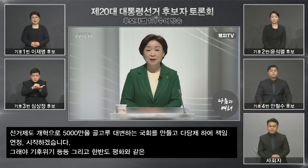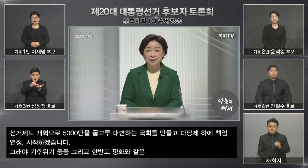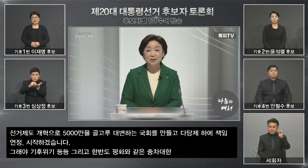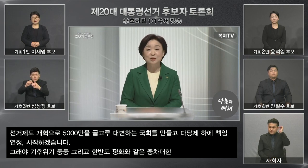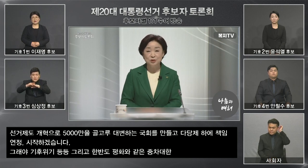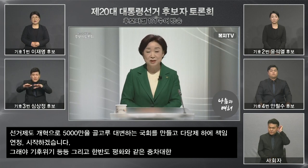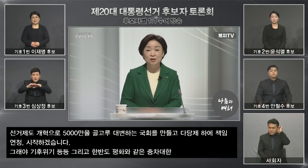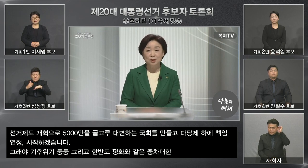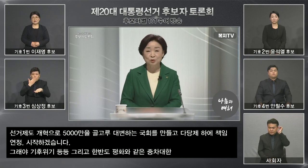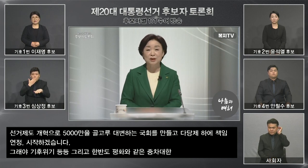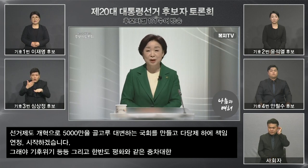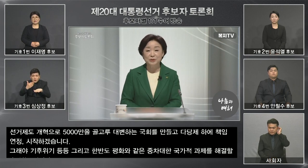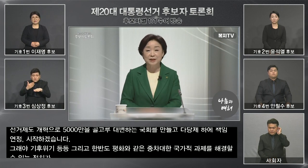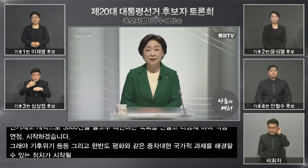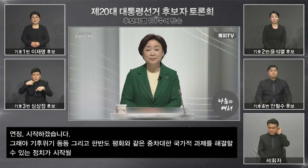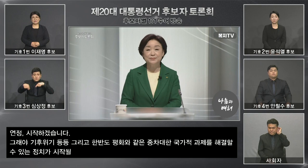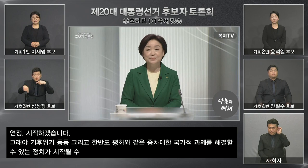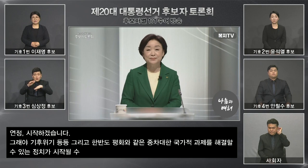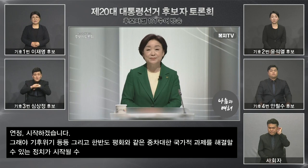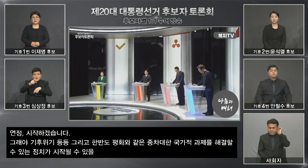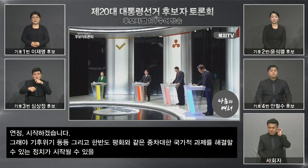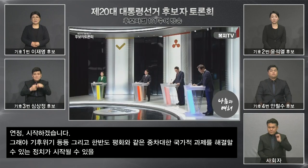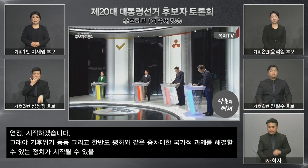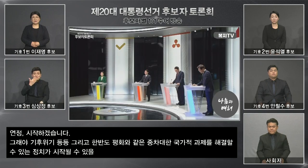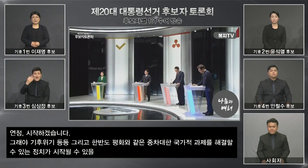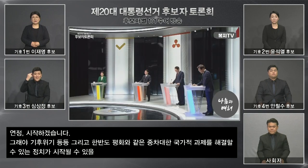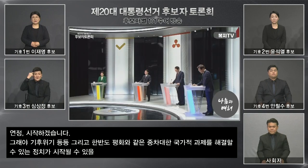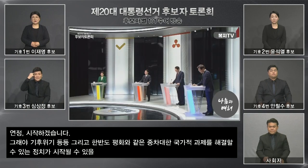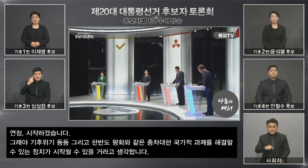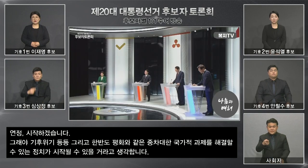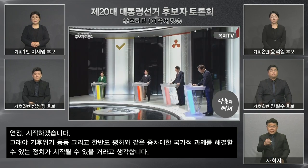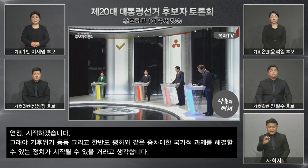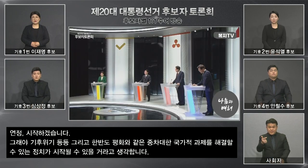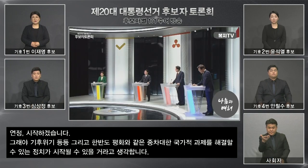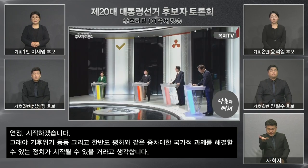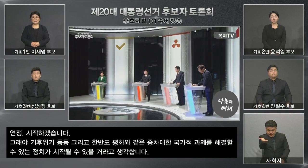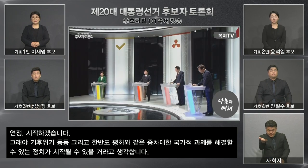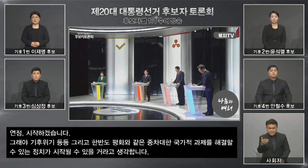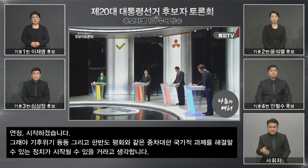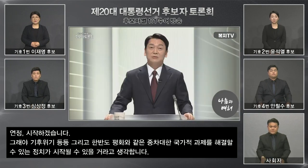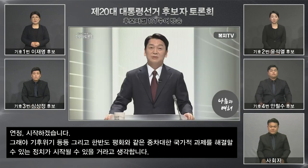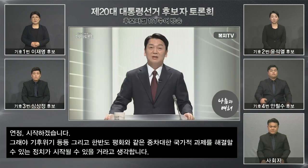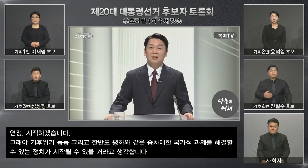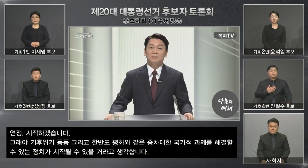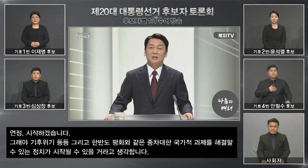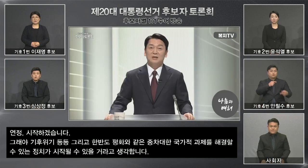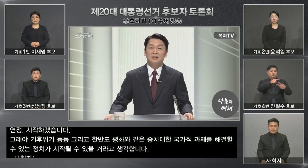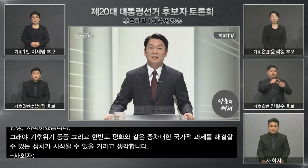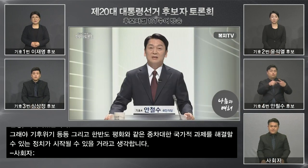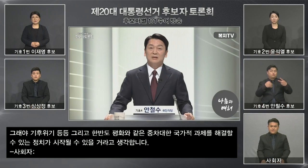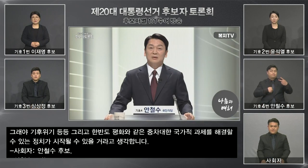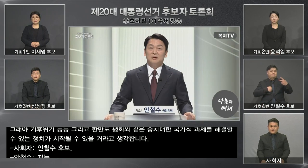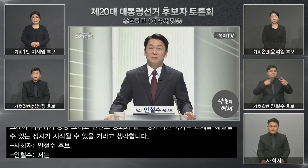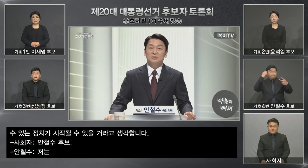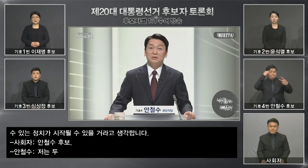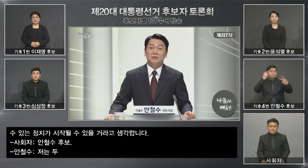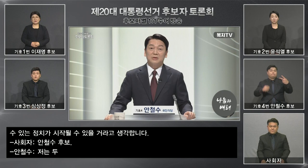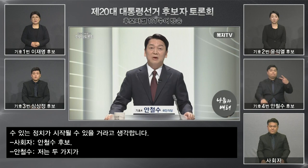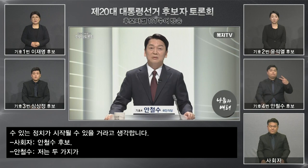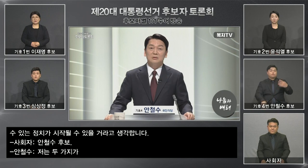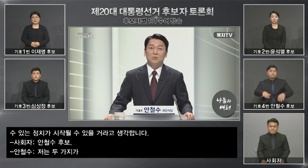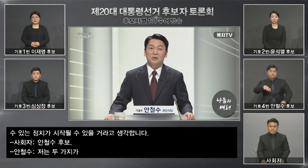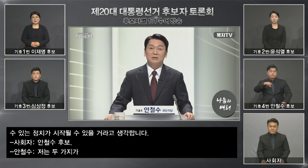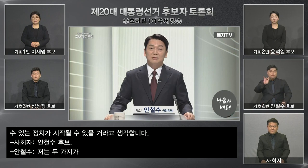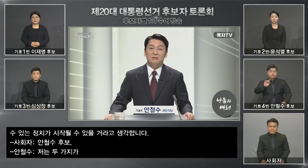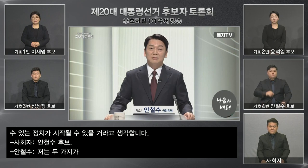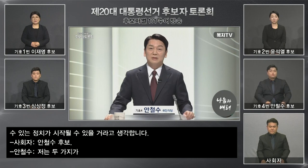정치가 시작될 수 있을 거라고 생각합니다. 네. 안철수 후보. 저는 두 가지가 필요하다고 생각합니다. 먼저